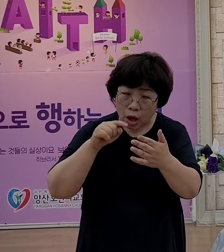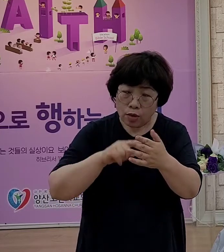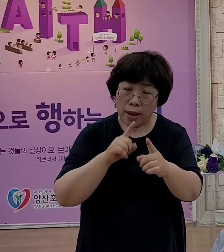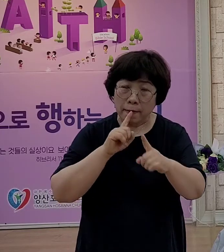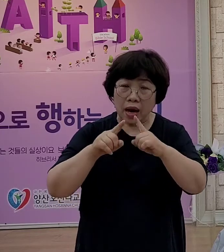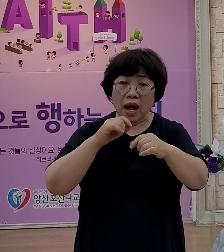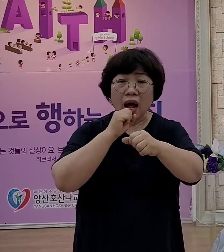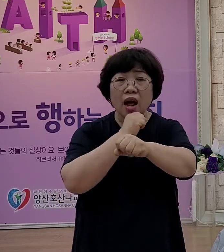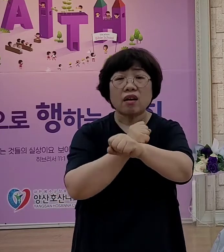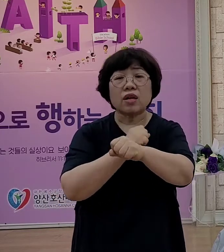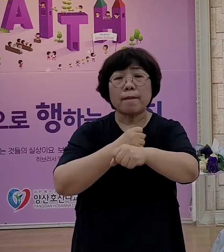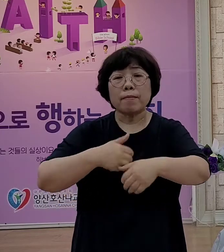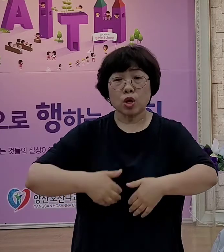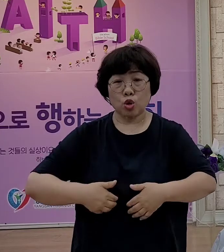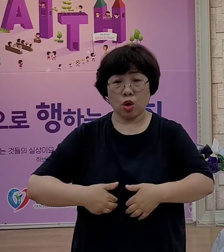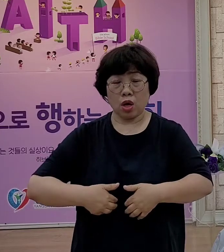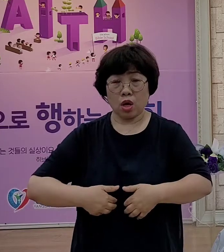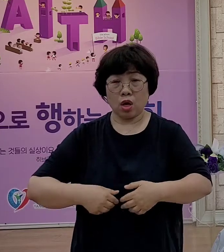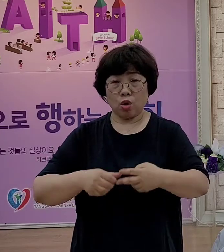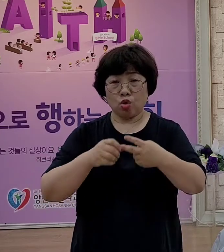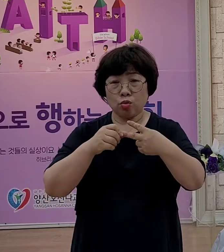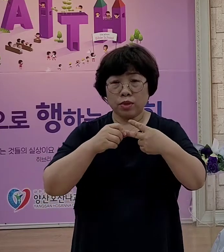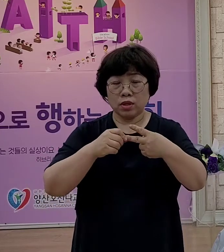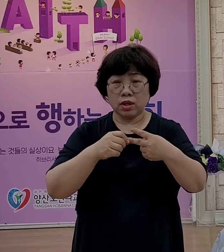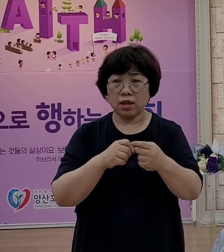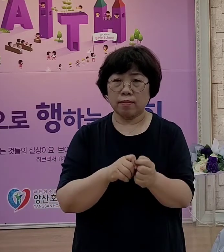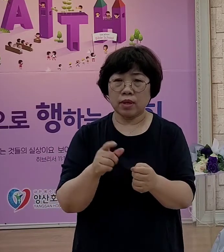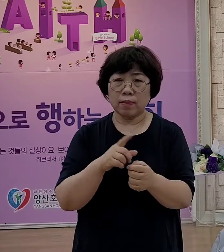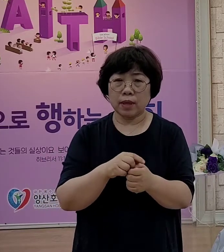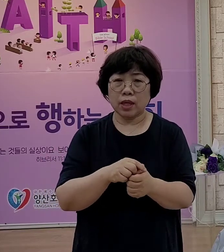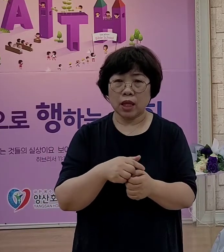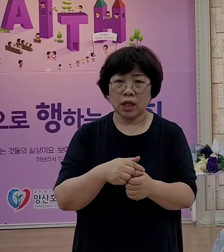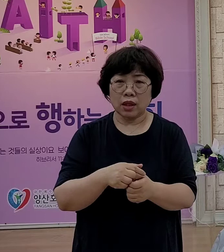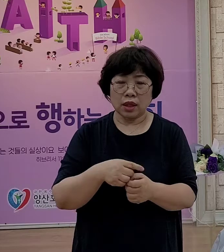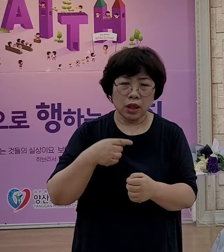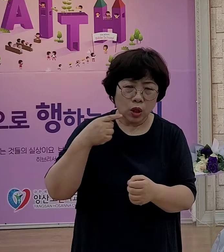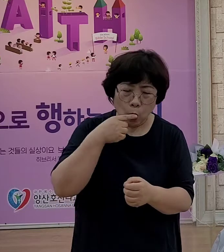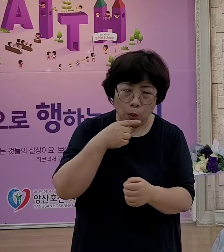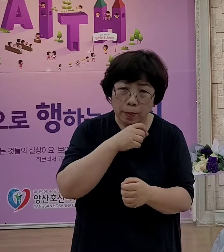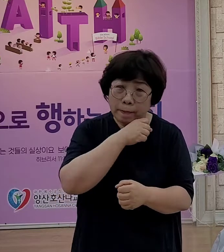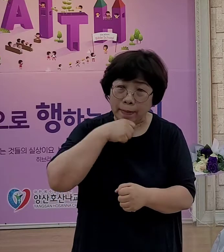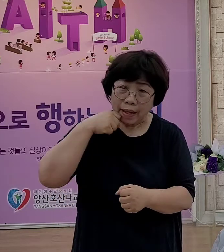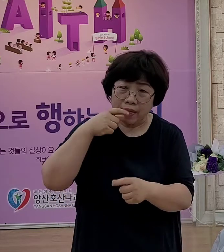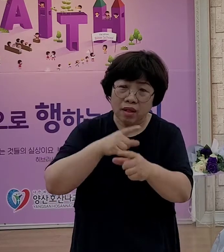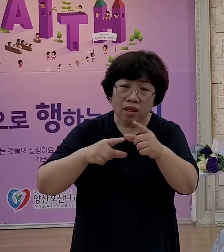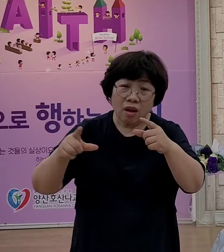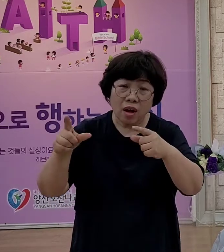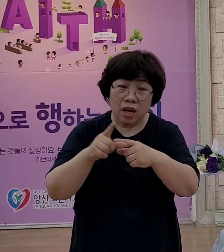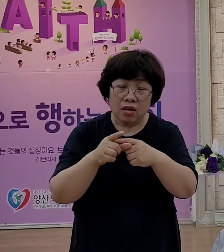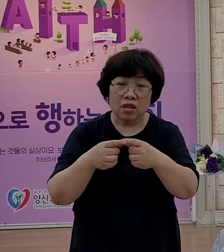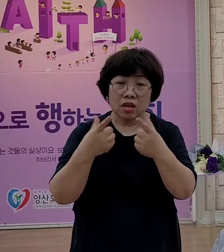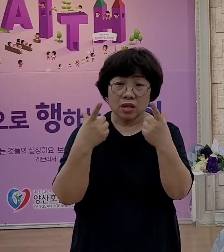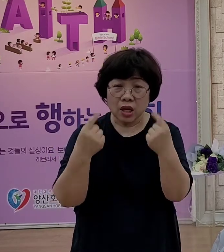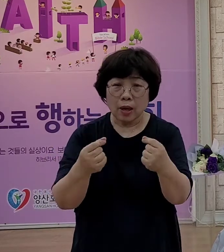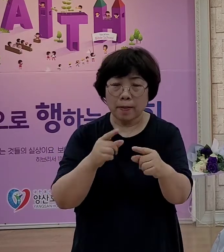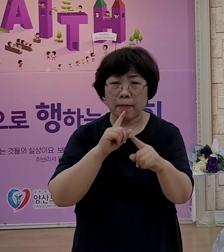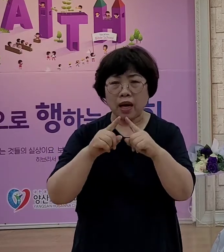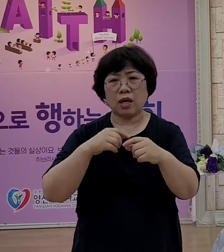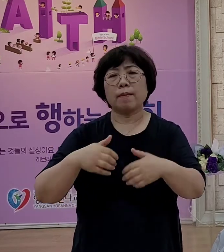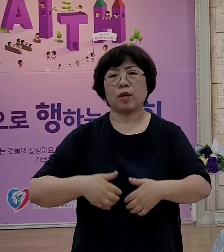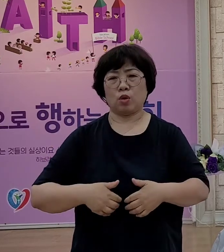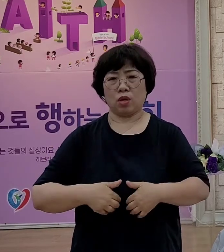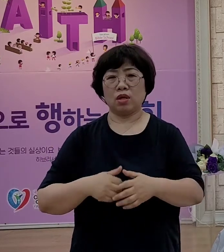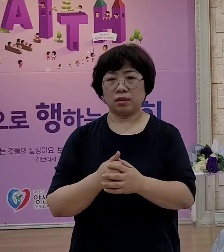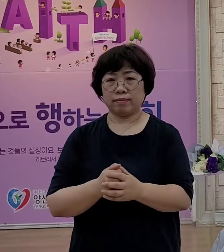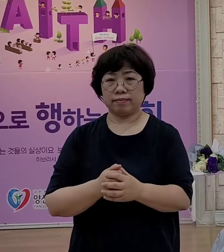첫 번째. 두 번째는 소금으로 맛을 내는 것 같이 말을 해야 한다. 이게 두 가지